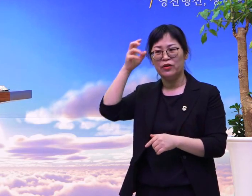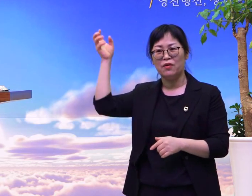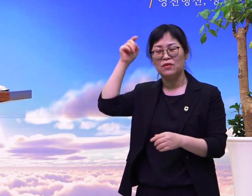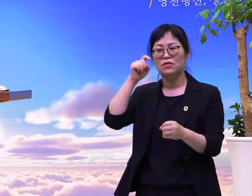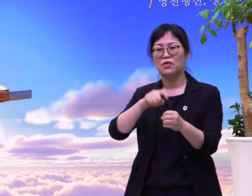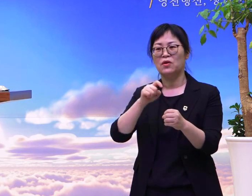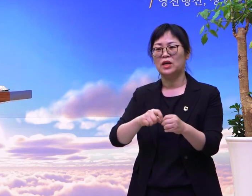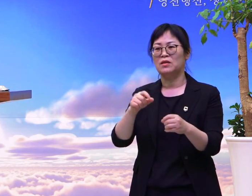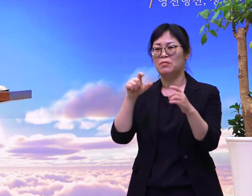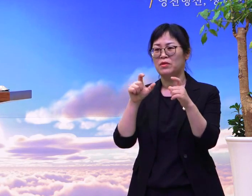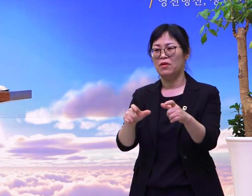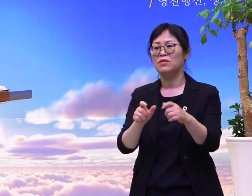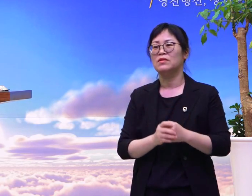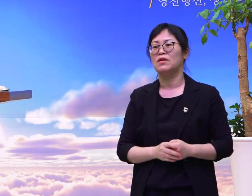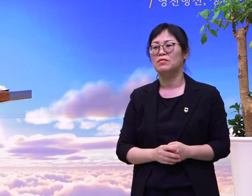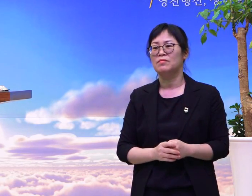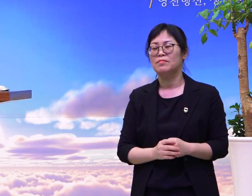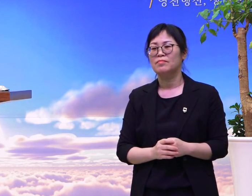영역에 속합니다.